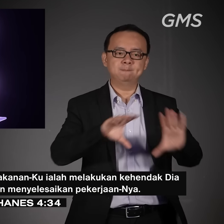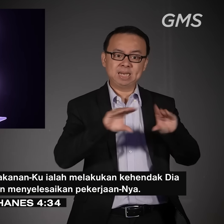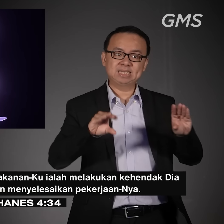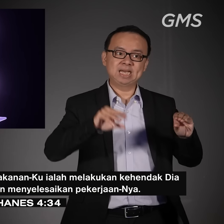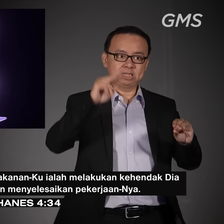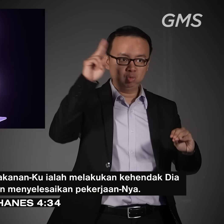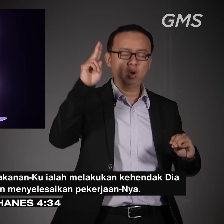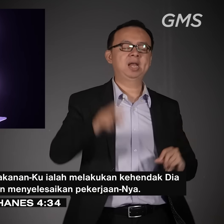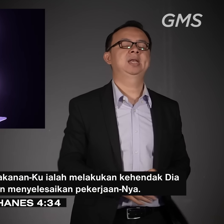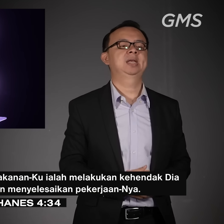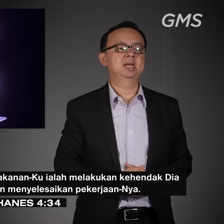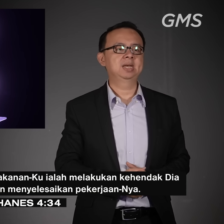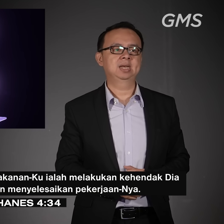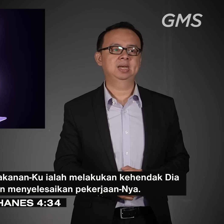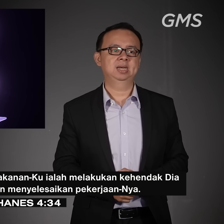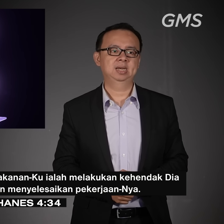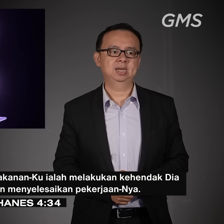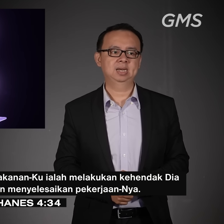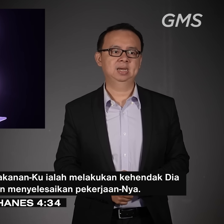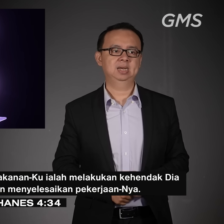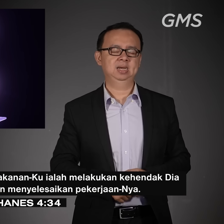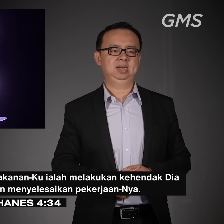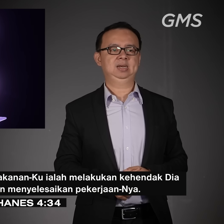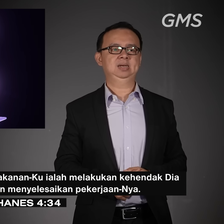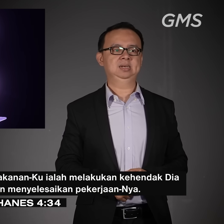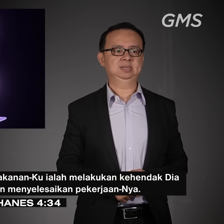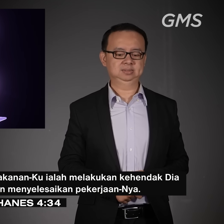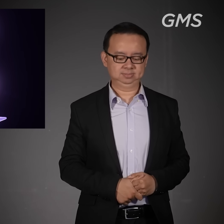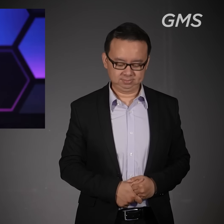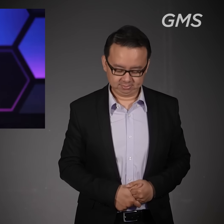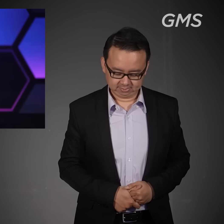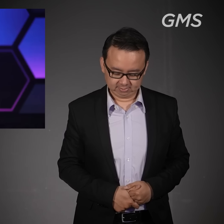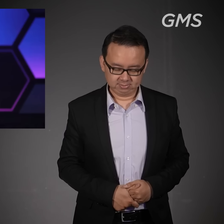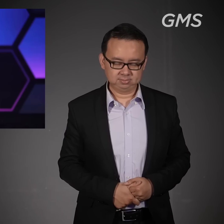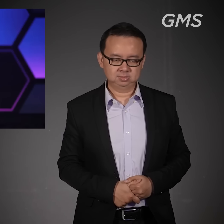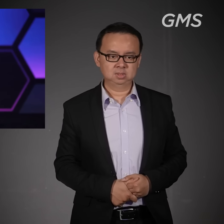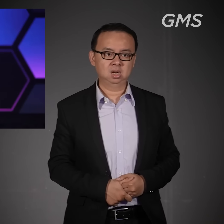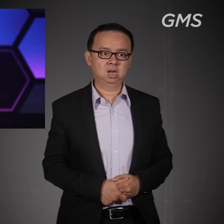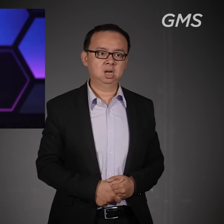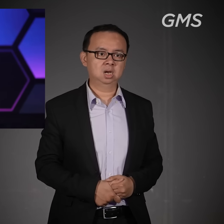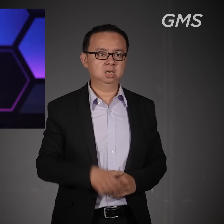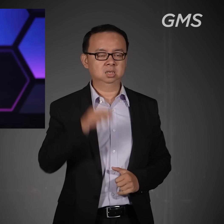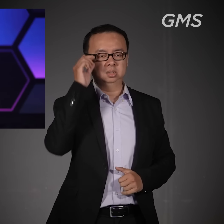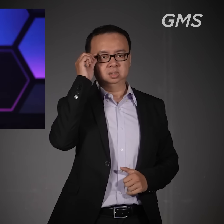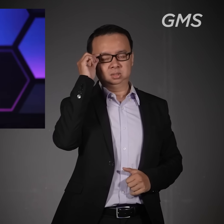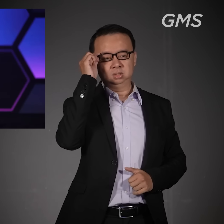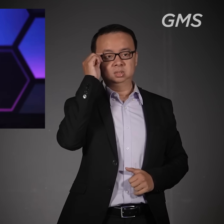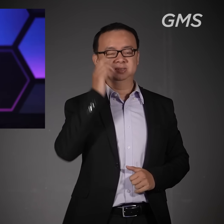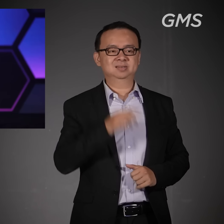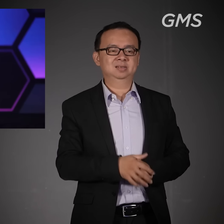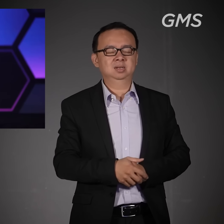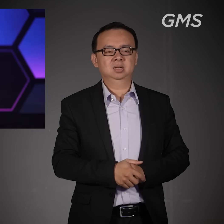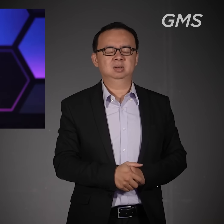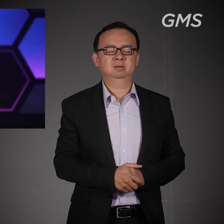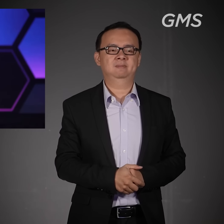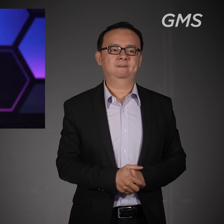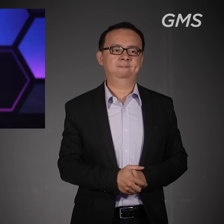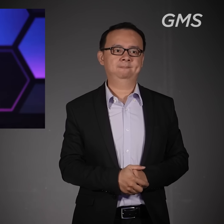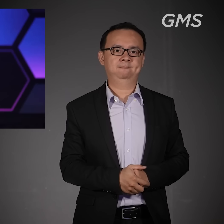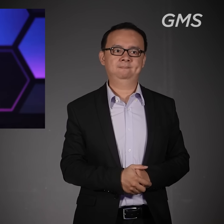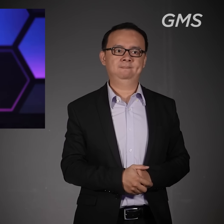Jesus' mind. Being on site. Orang kira waktu baca ayat ini Yesus berhenti di situ, tidak